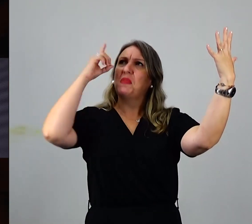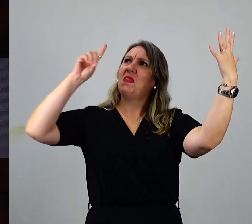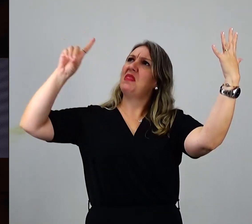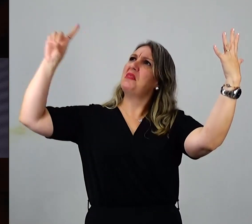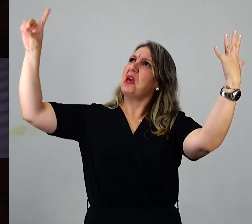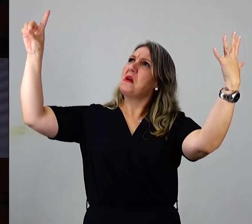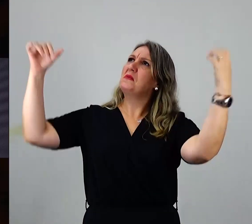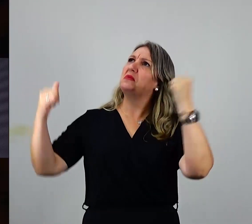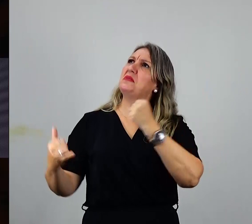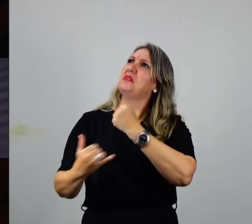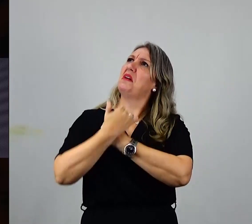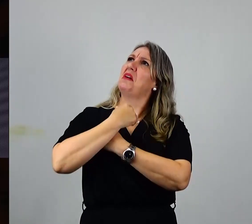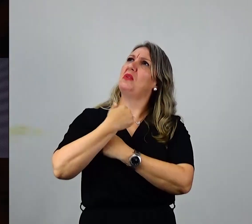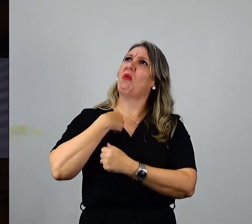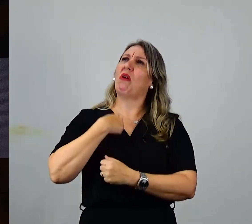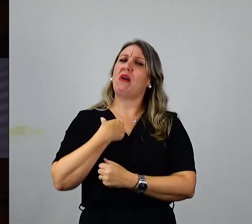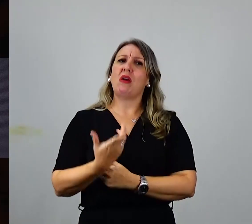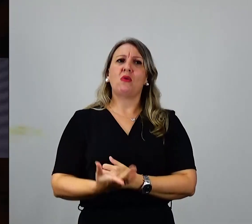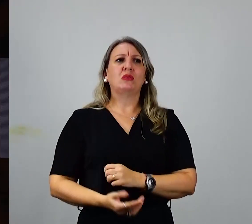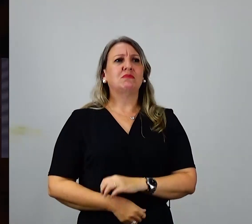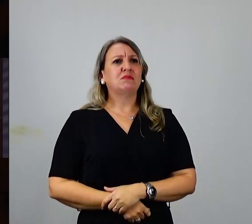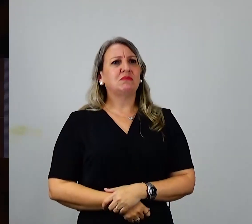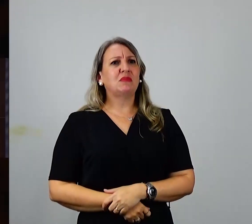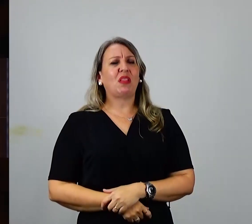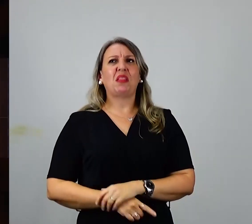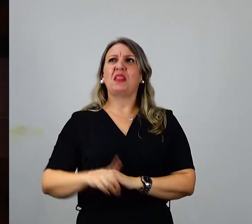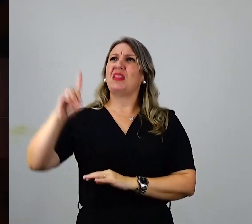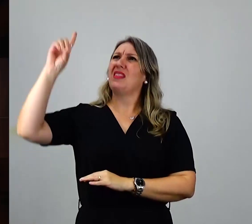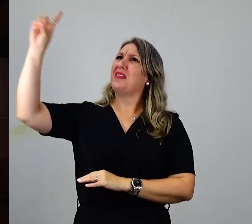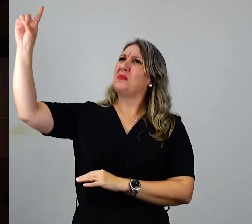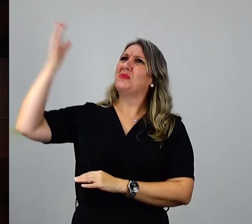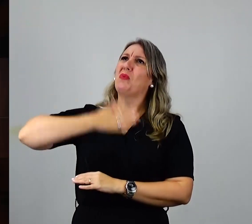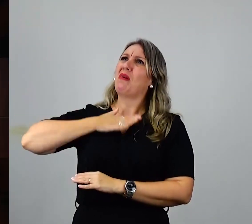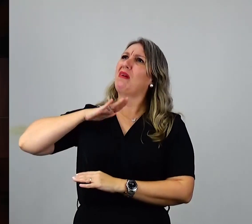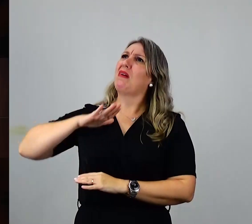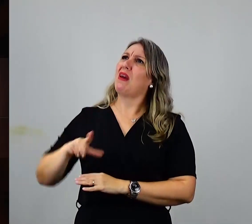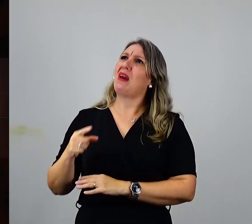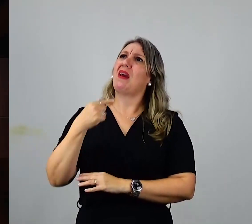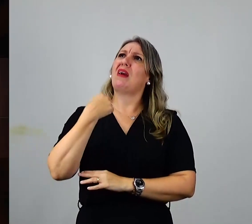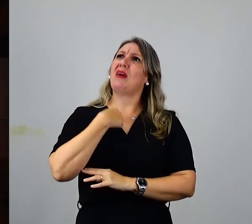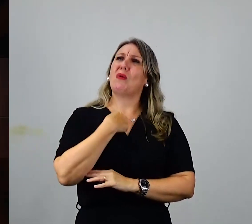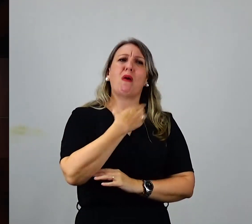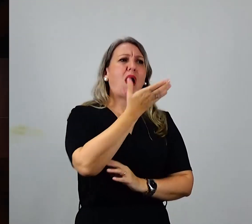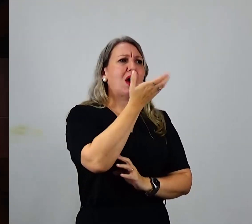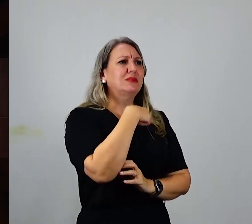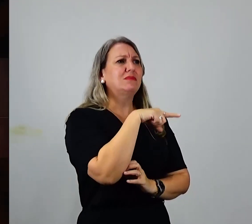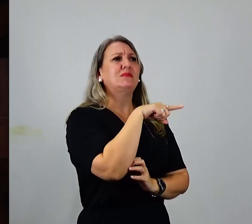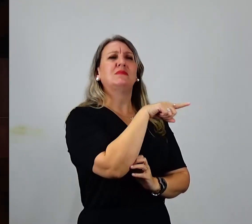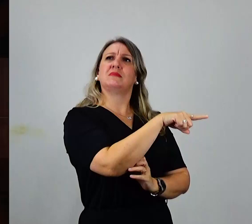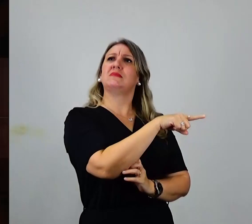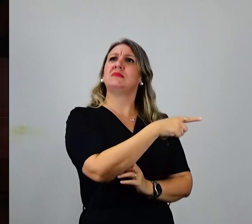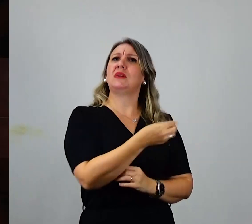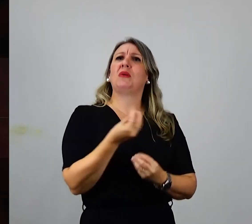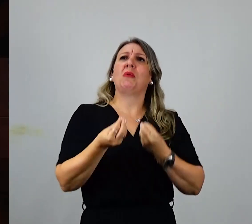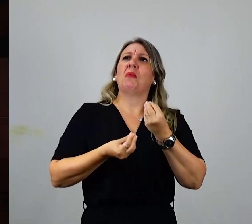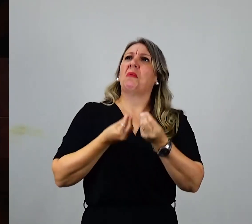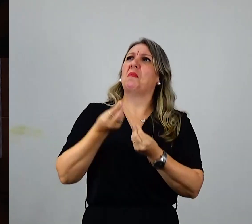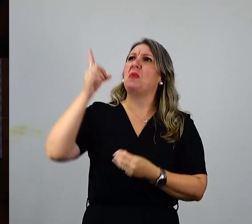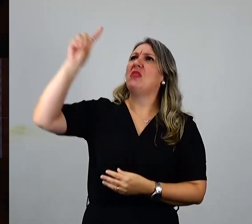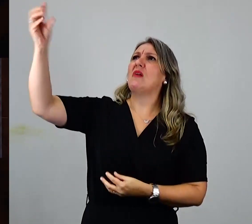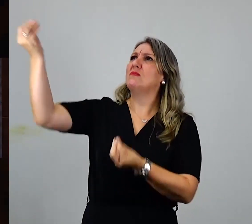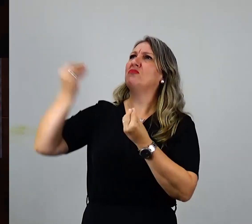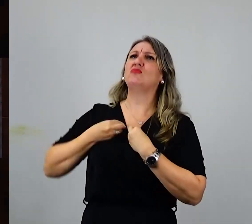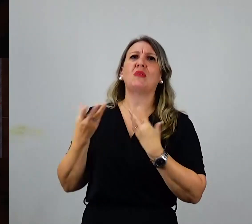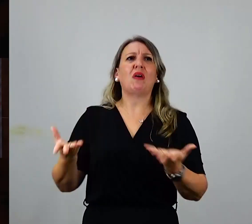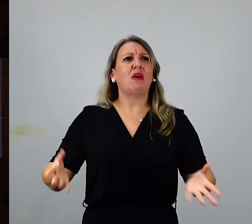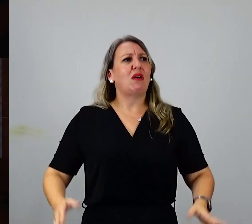Eu devia comer essa árvore, e Deus não deixa. Eu preciso dela, e Deus não me dá.